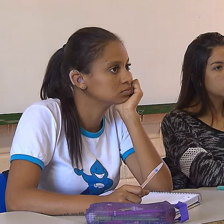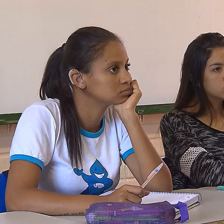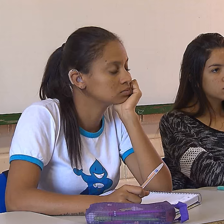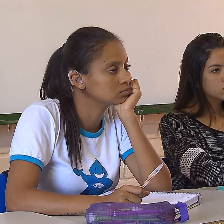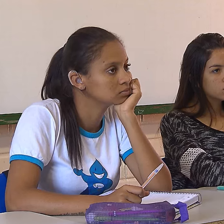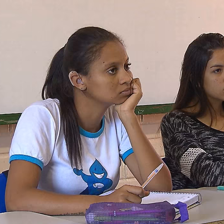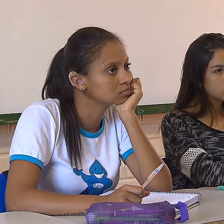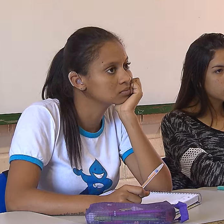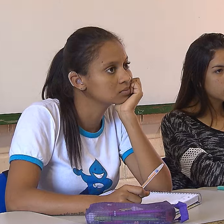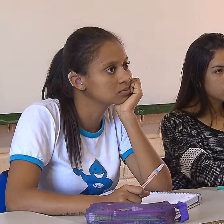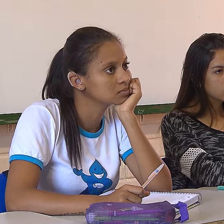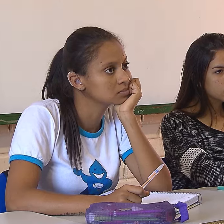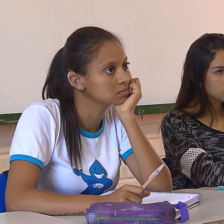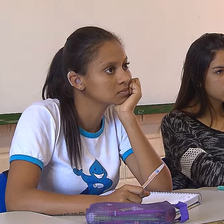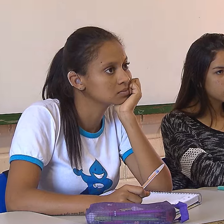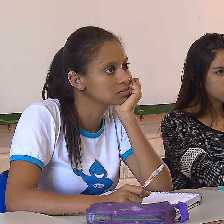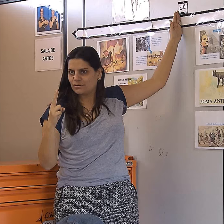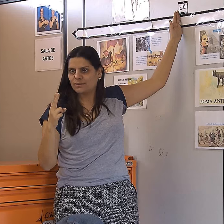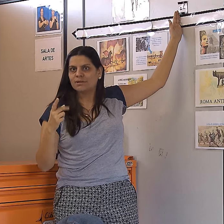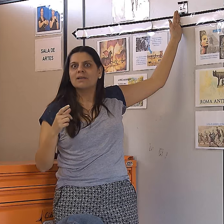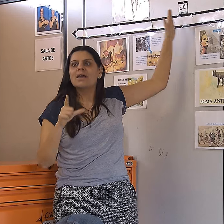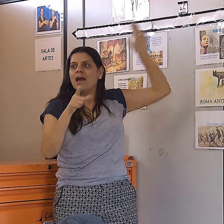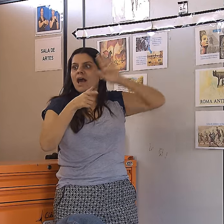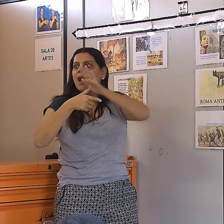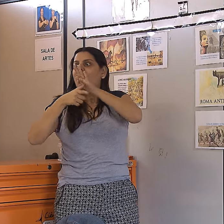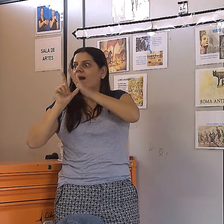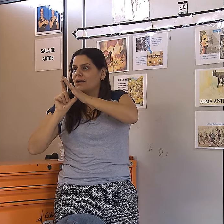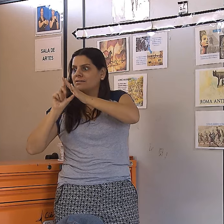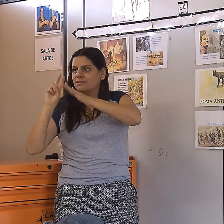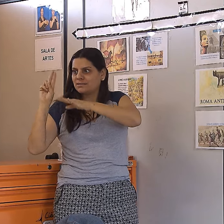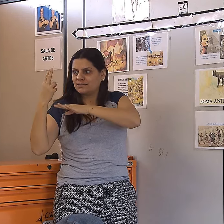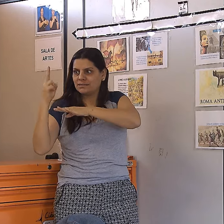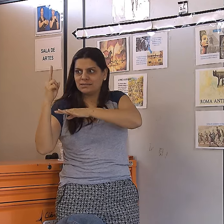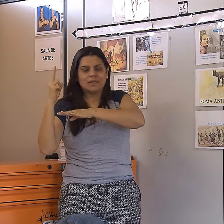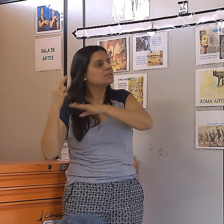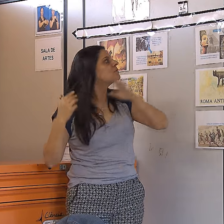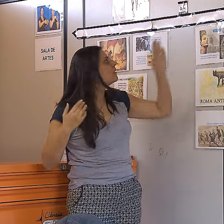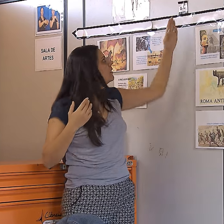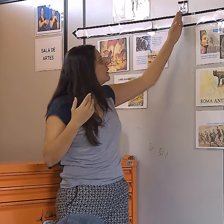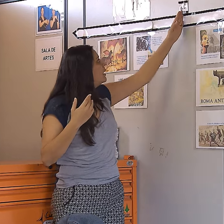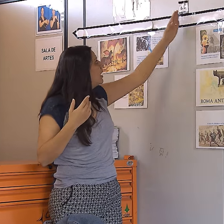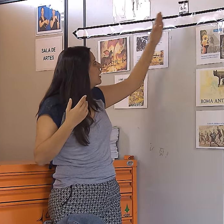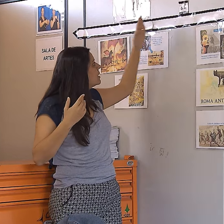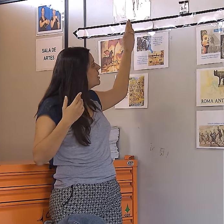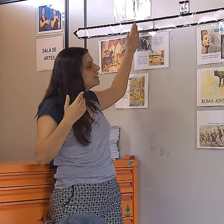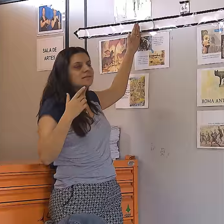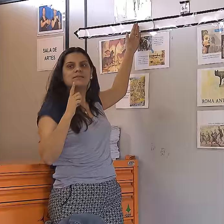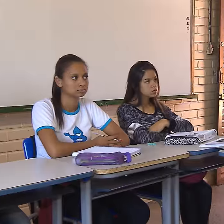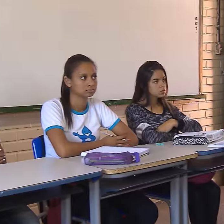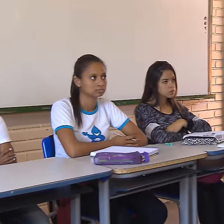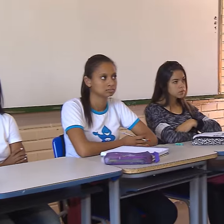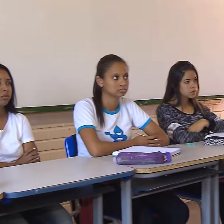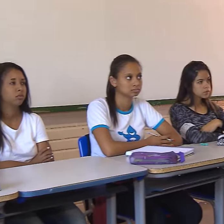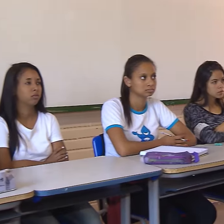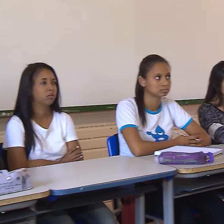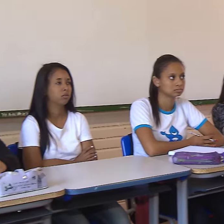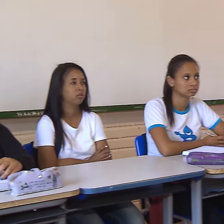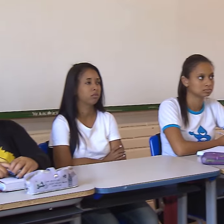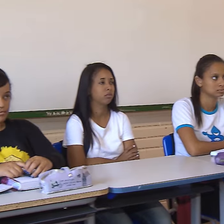quê? Porque é uma pedagogia visual muito concreta, com muito material preparado para ser trabalhado concretamente com